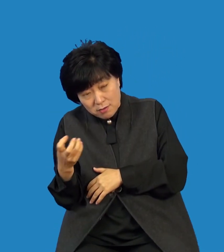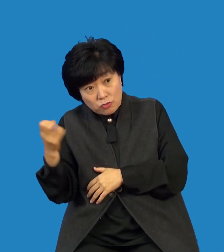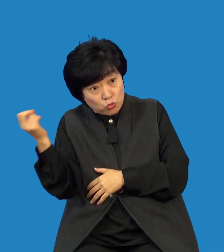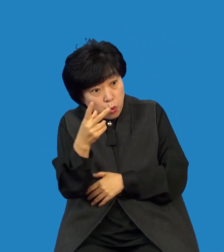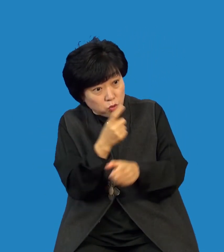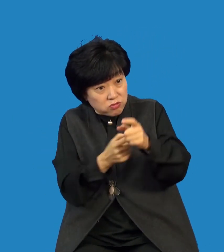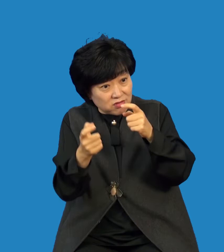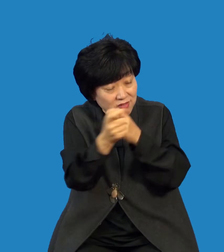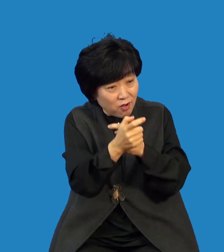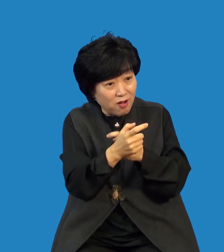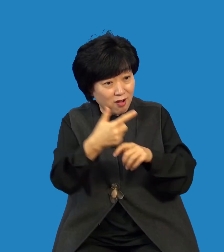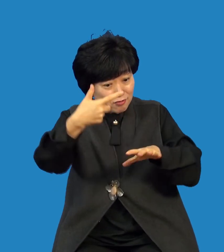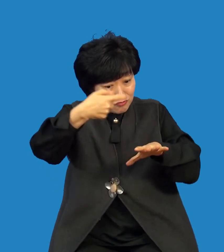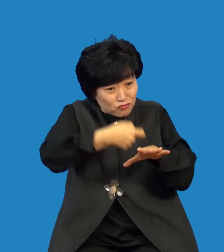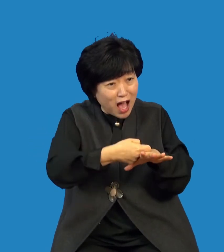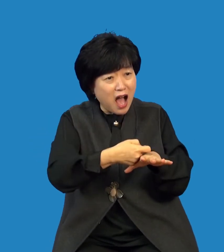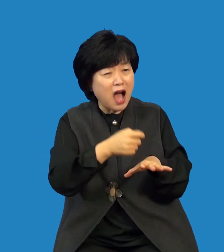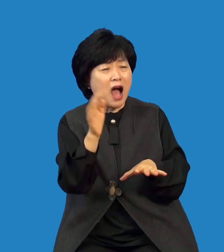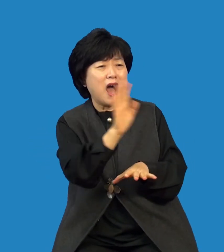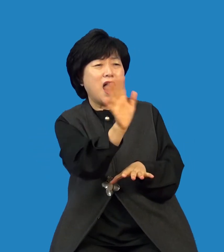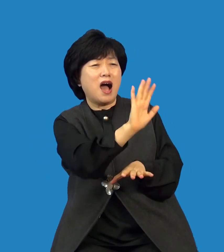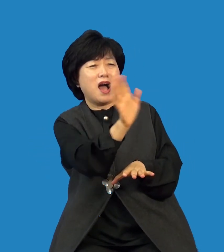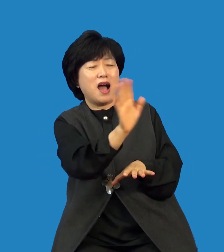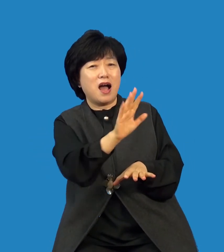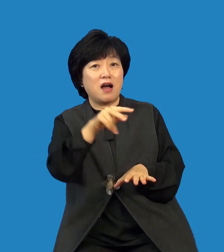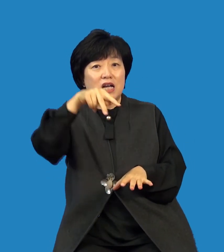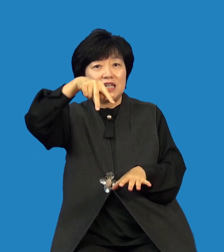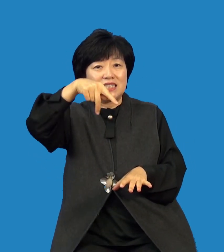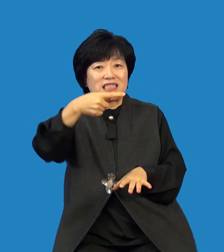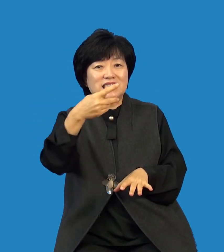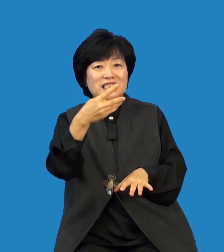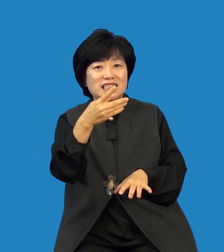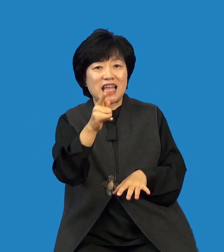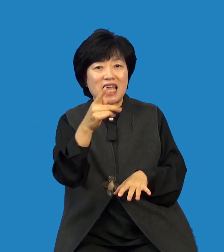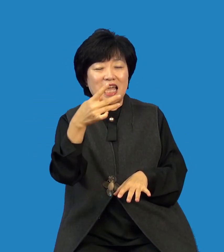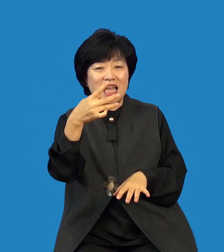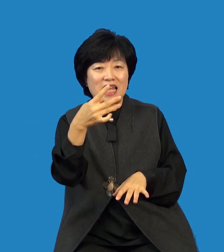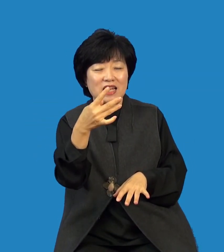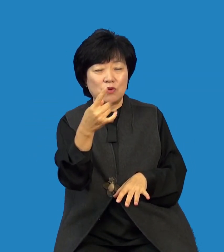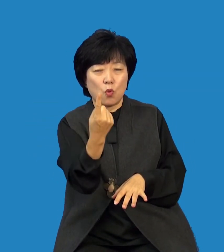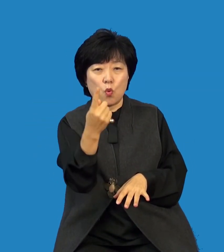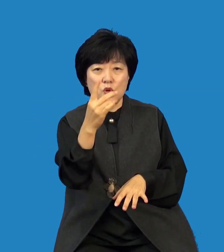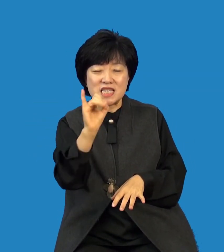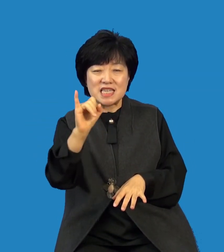이 스테로이드 주사를 놓겠다고. 그러면서 정말이요, 바늘이 이따만한,